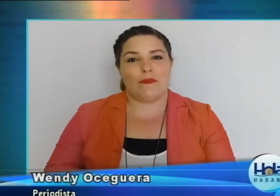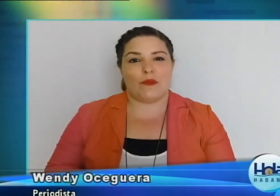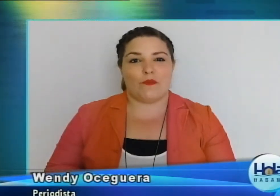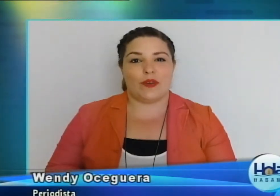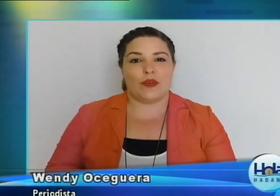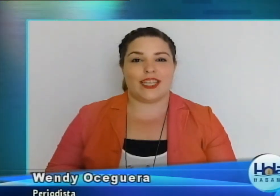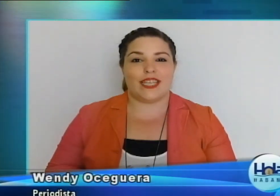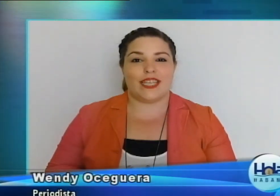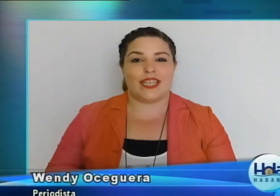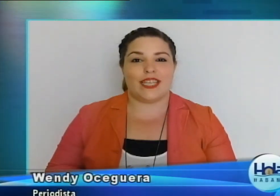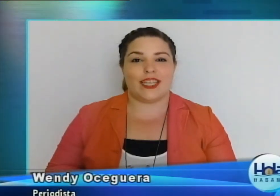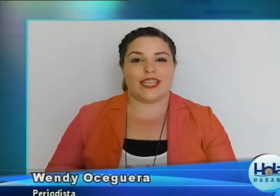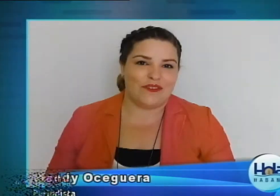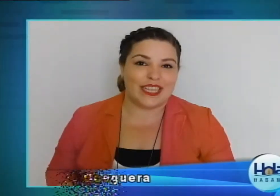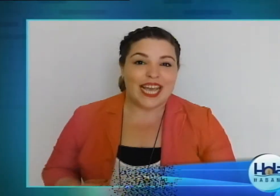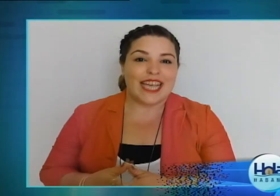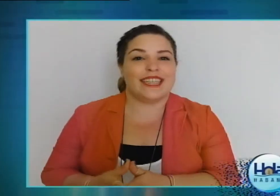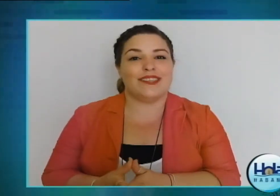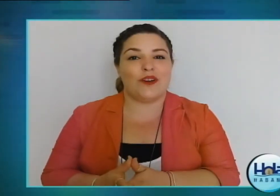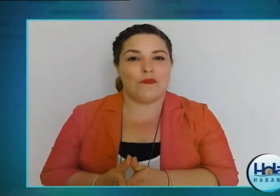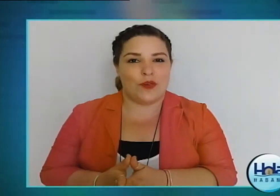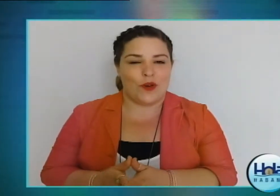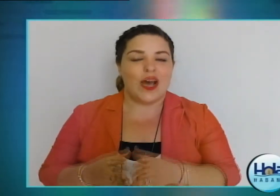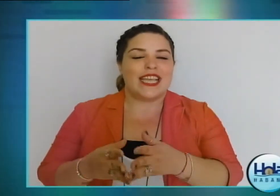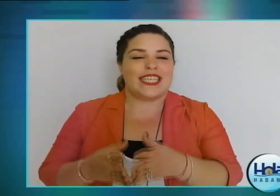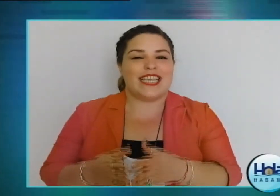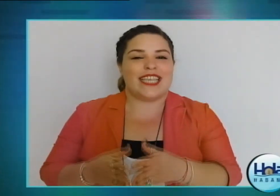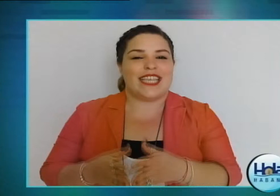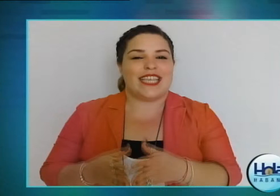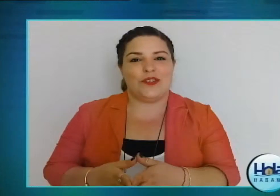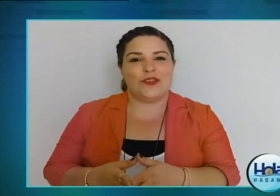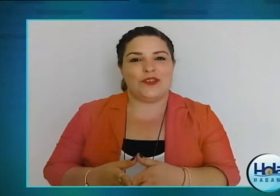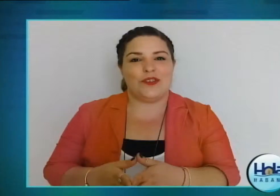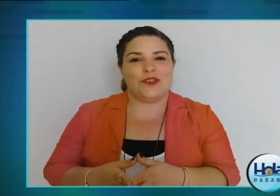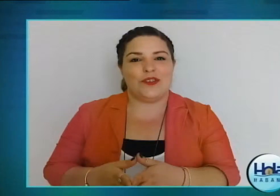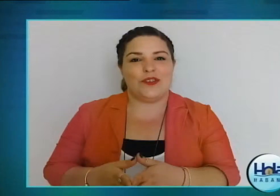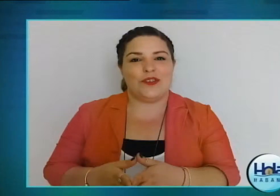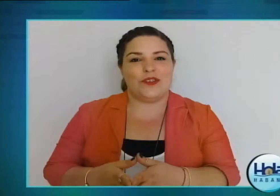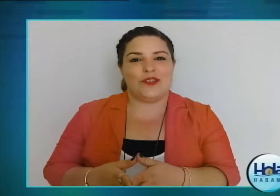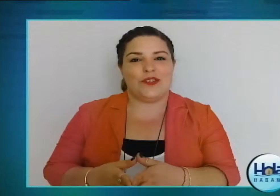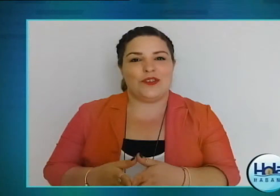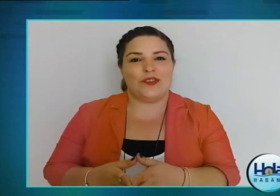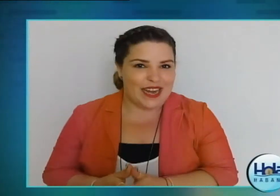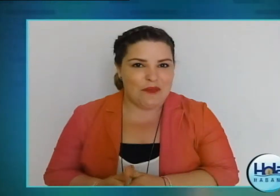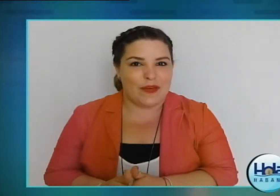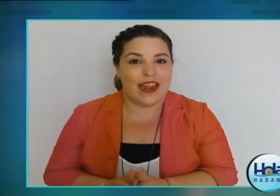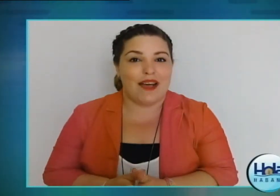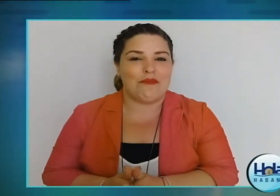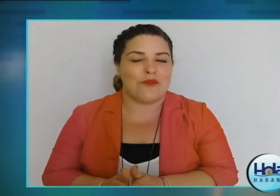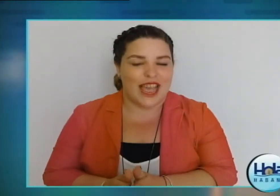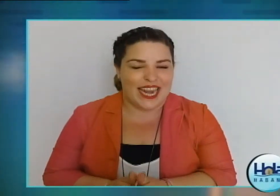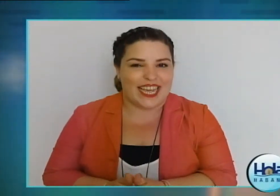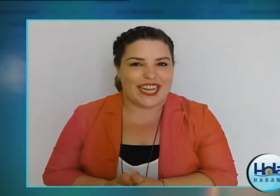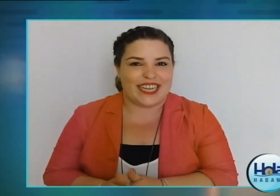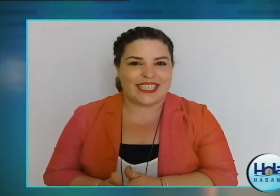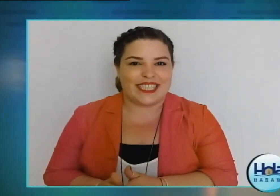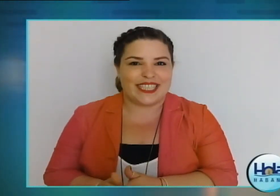últimas propuestas de nuestra amiga Lisbeth, que tanto como yo, ya sé que ustedes en casa la reciben y la esperan muy alegres.